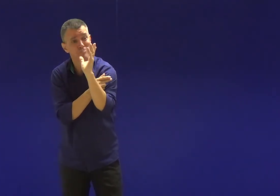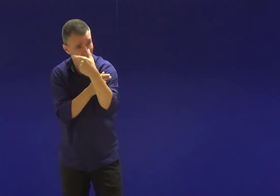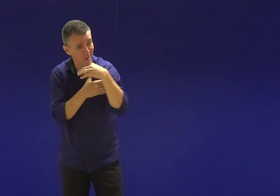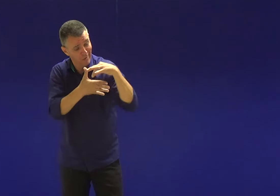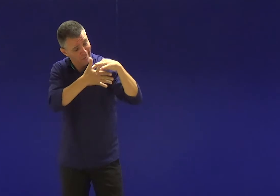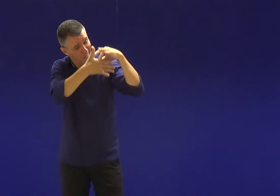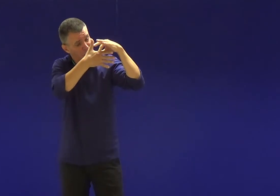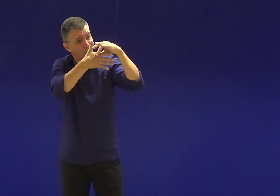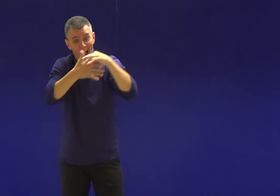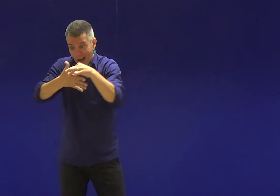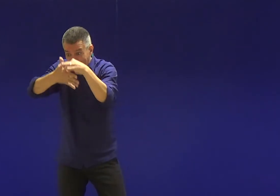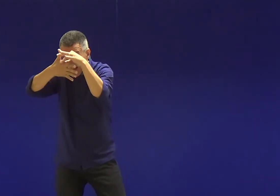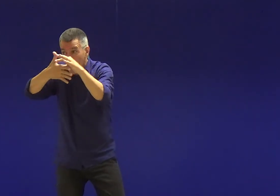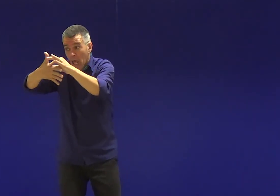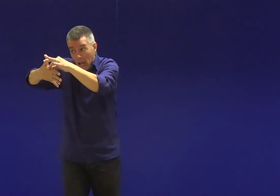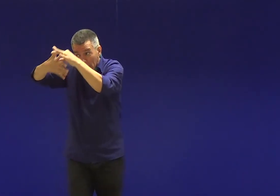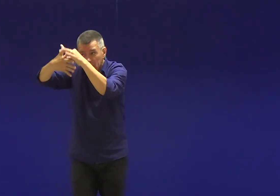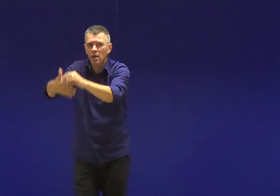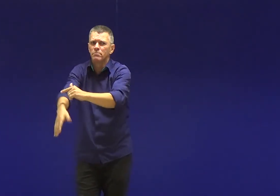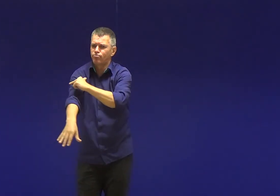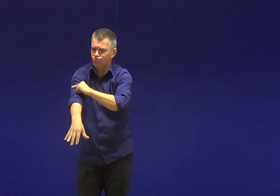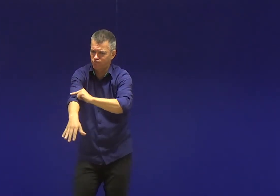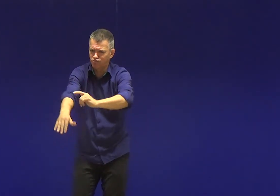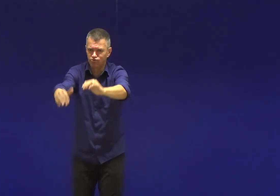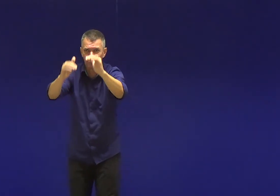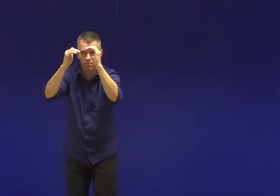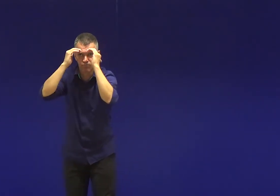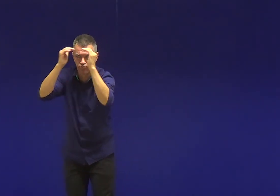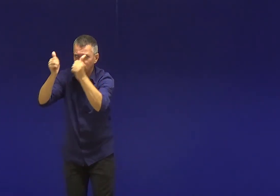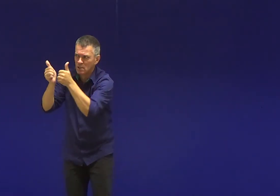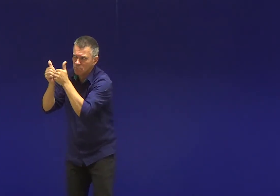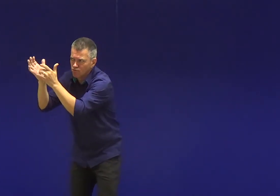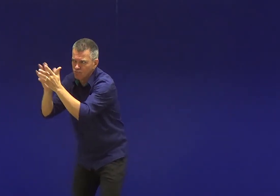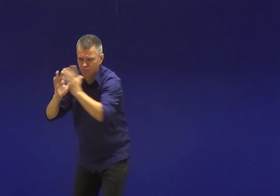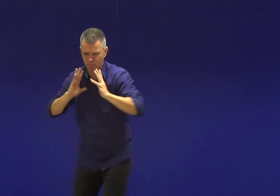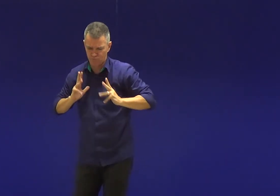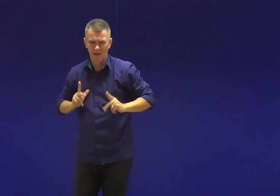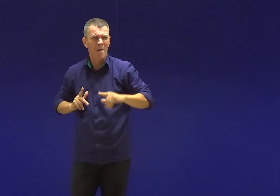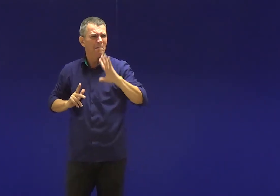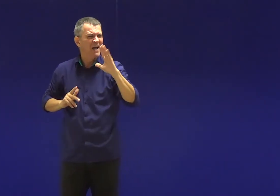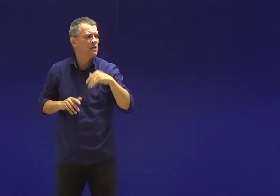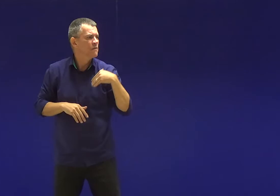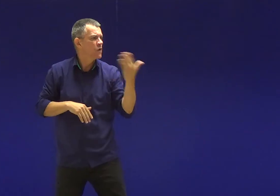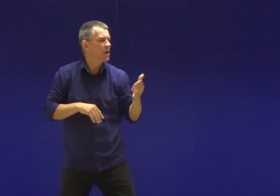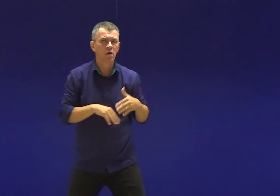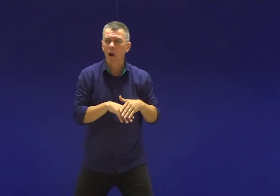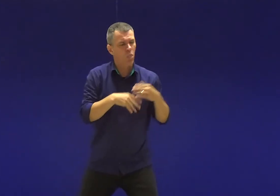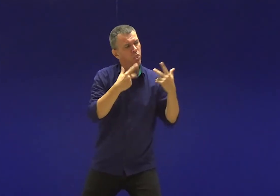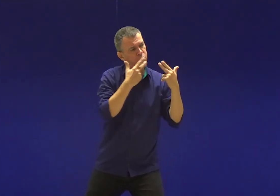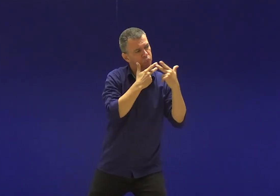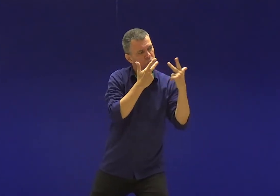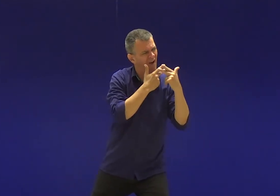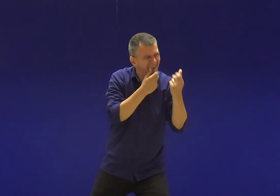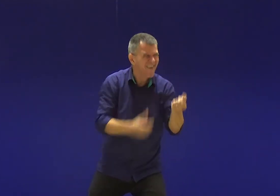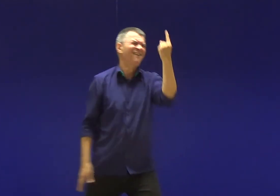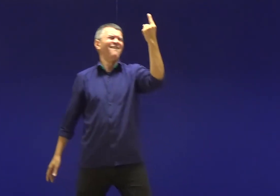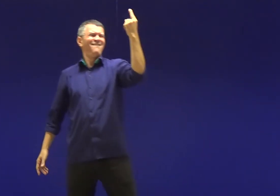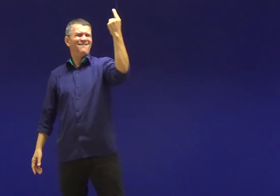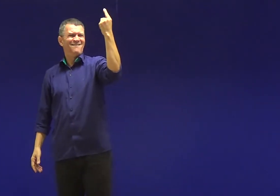isso na igreja. Líderes, gente, líderes. Pessoas respeitadas. Mas que em outros lugares acabam fazendo